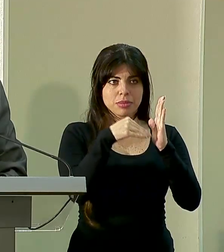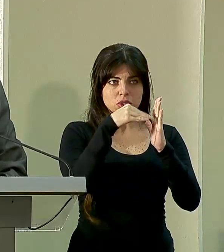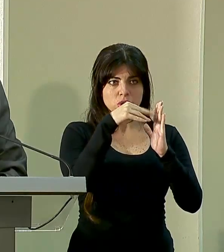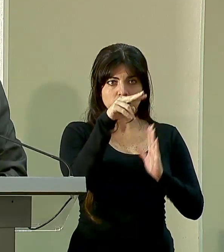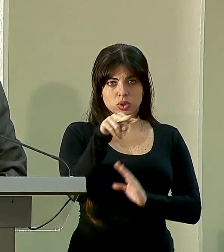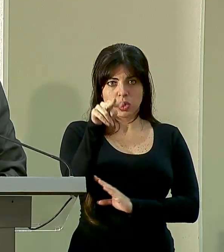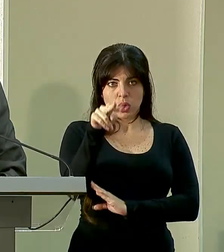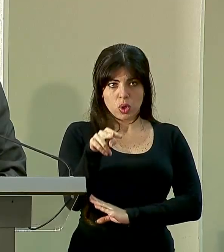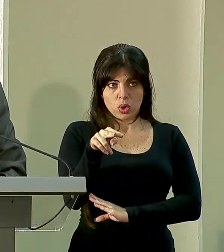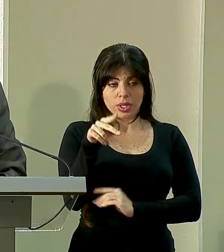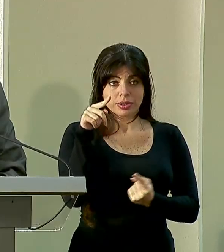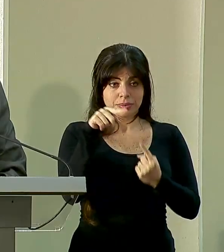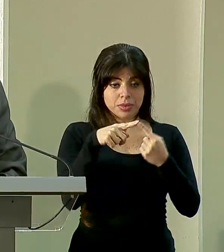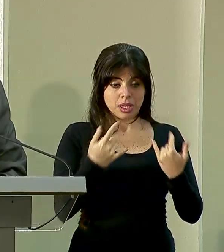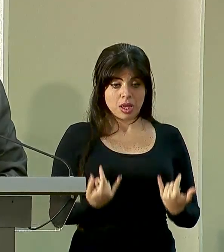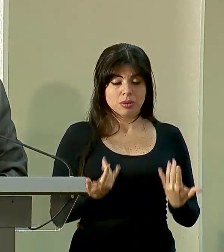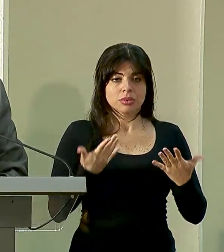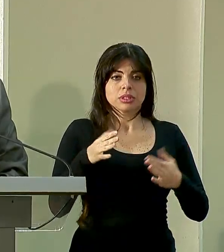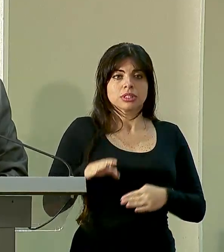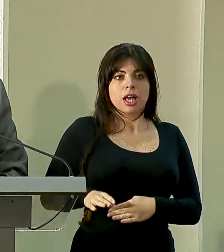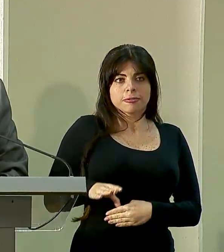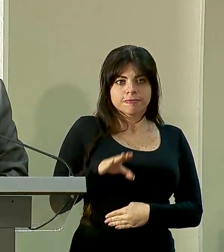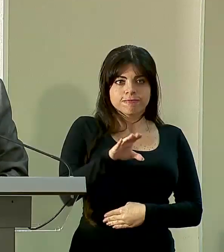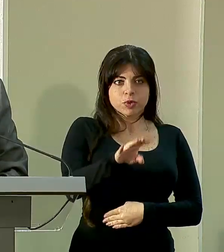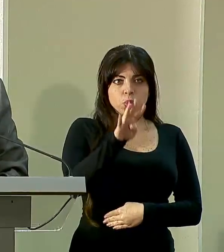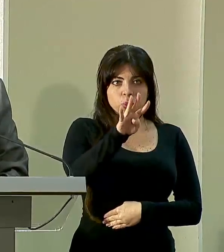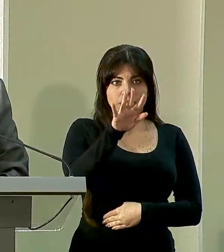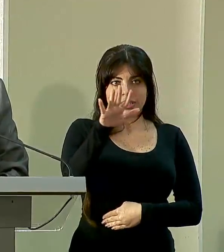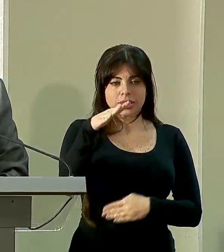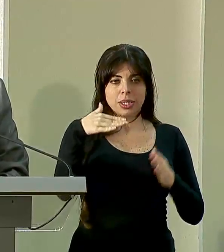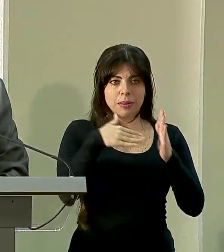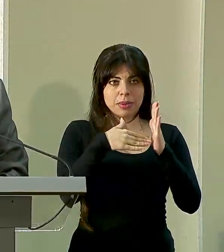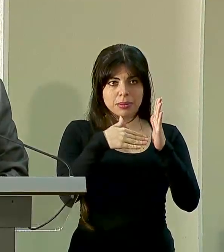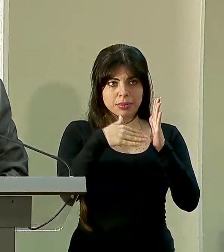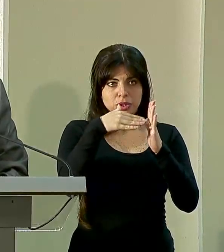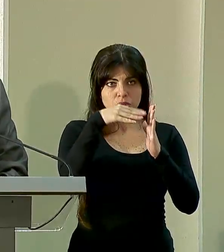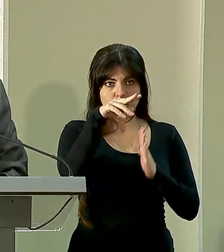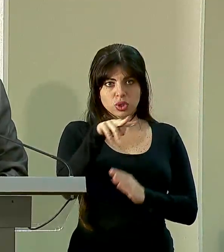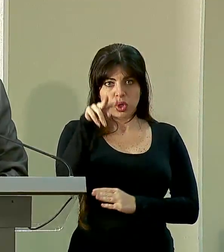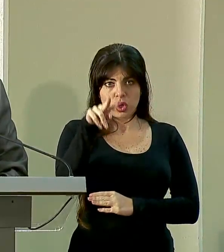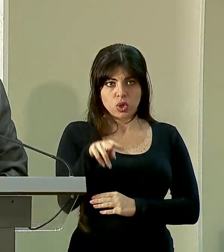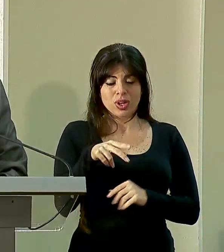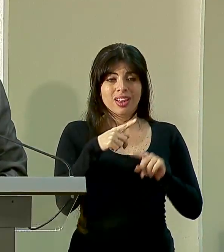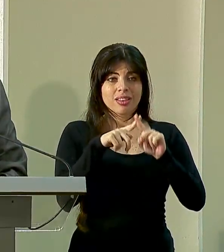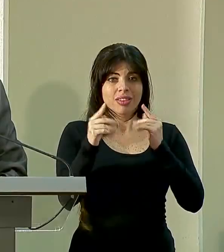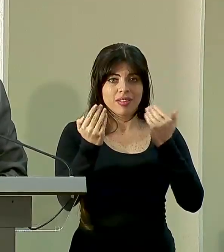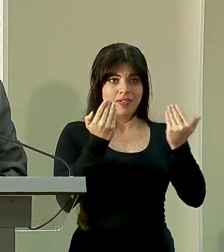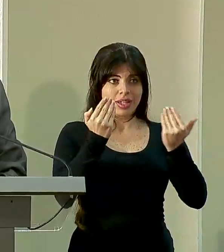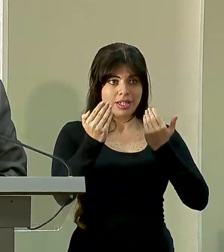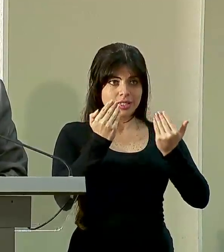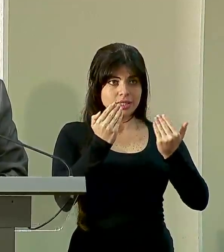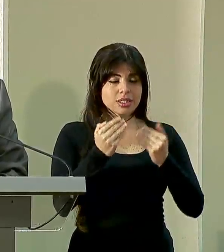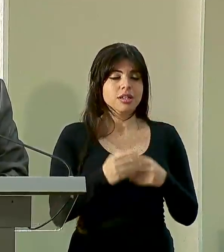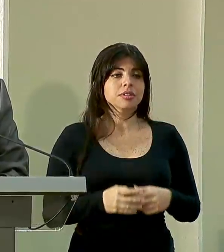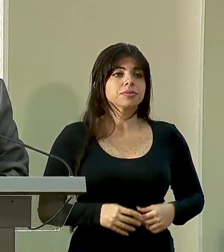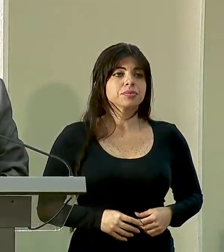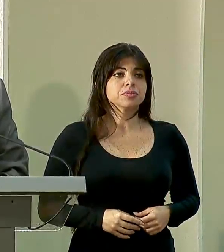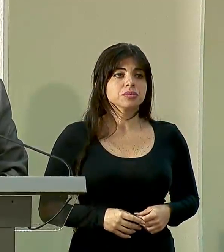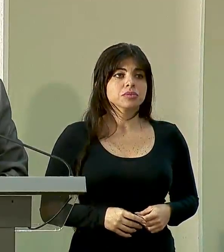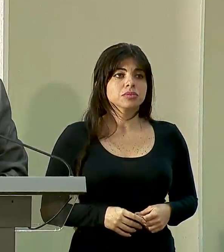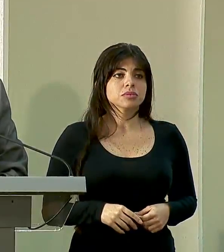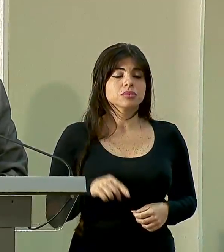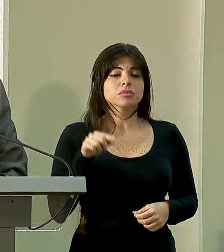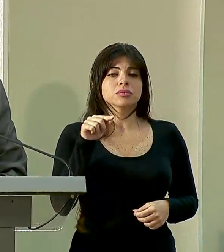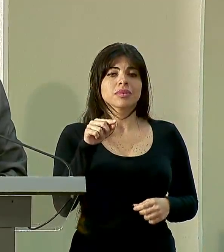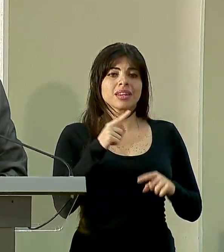colones y a la fecha se ha invertido 45 mil millones de colones. El diferencial